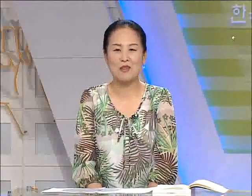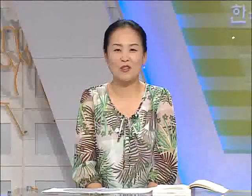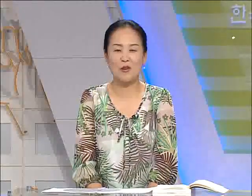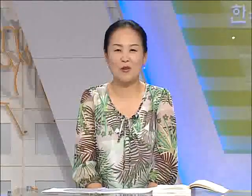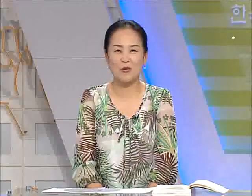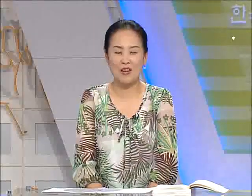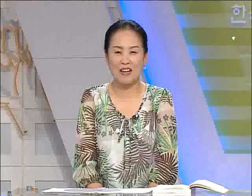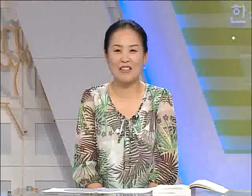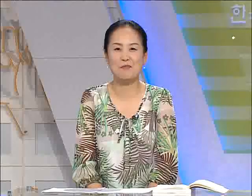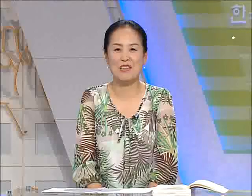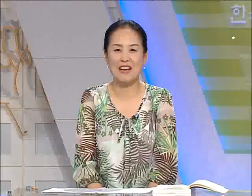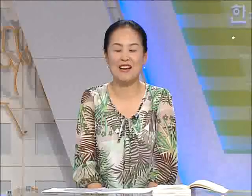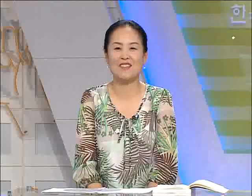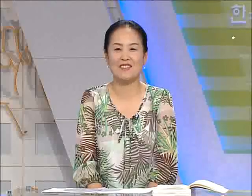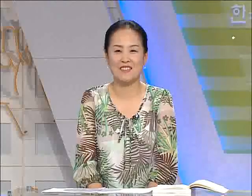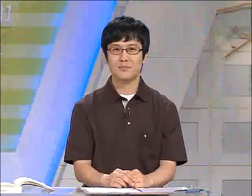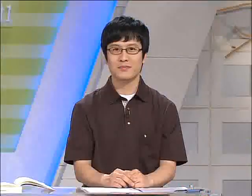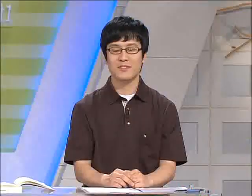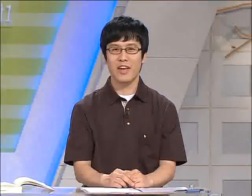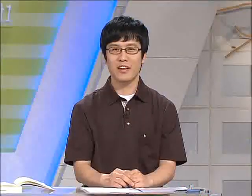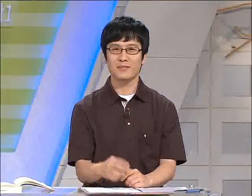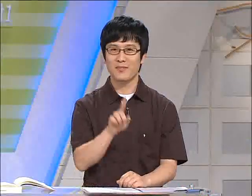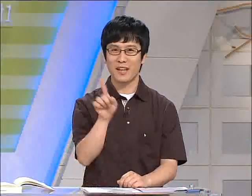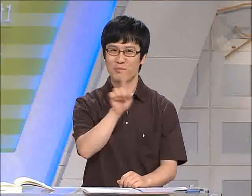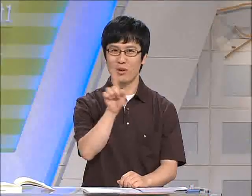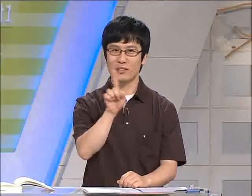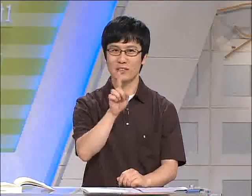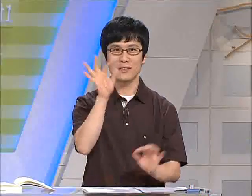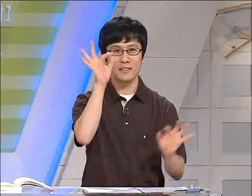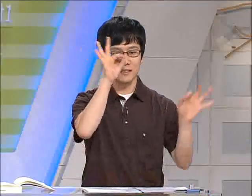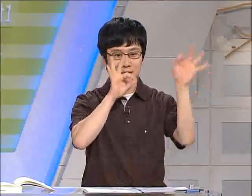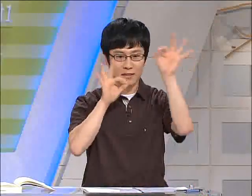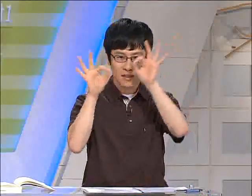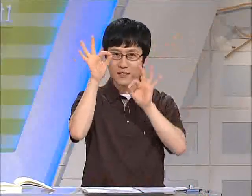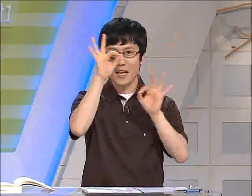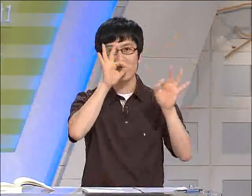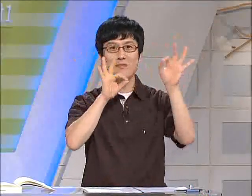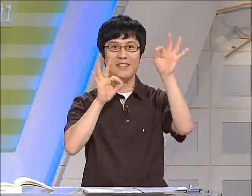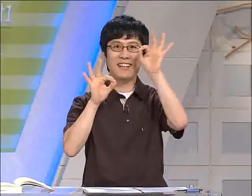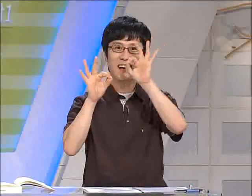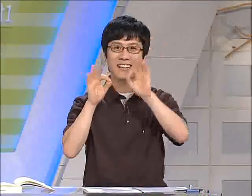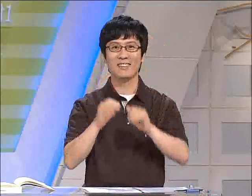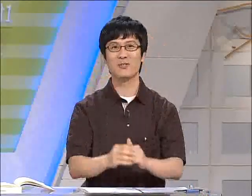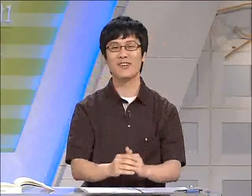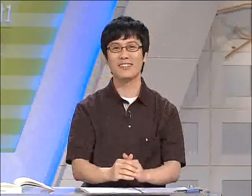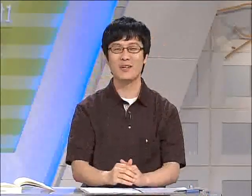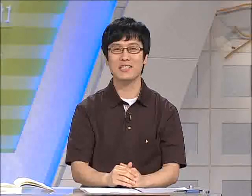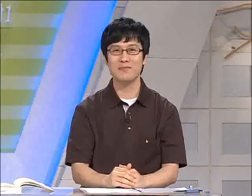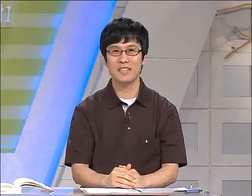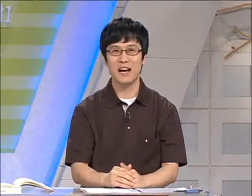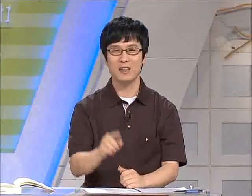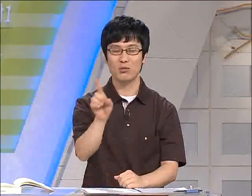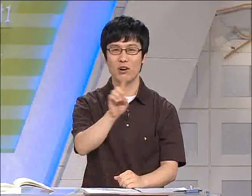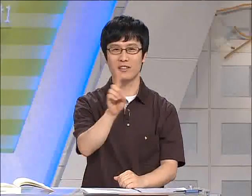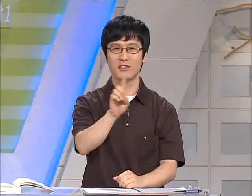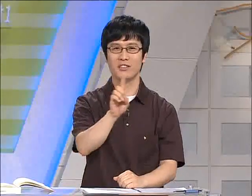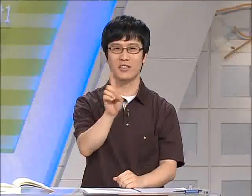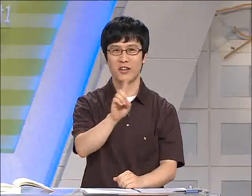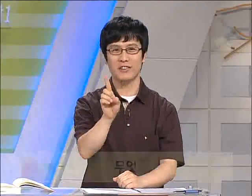더 배워보도록 하겠습니다. 네, 무엇을 찾으십니까? 라는 수화가 나왔습니다. 무엇, 어느, 어떤.